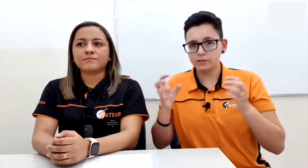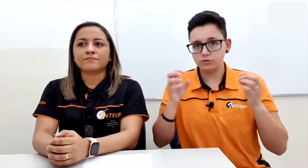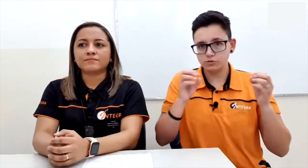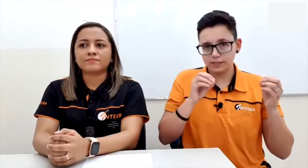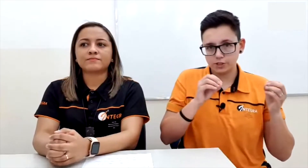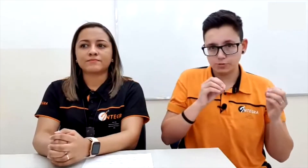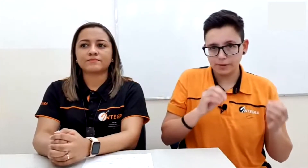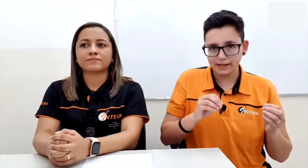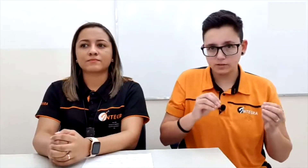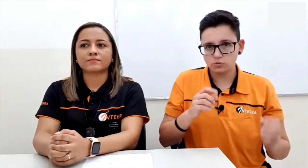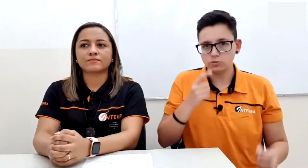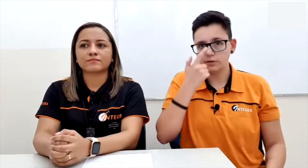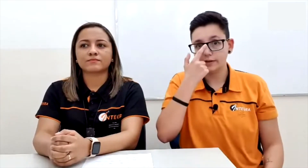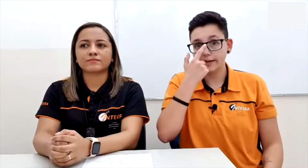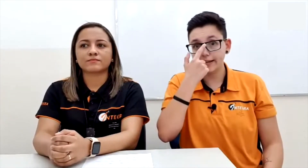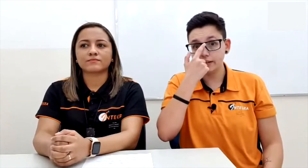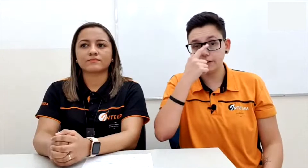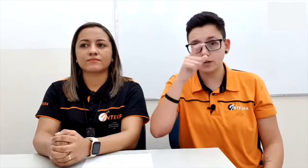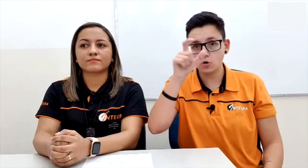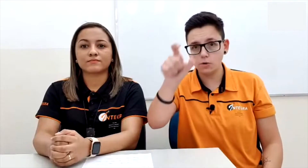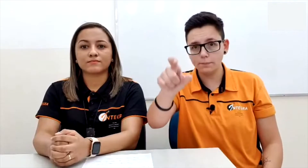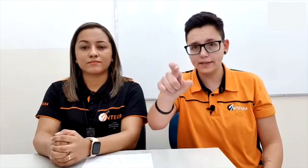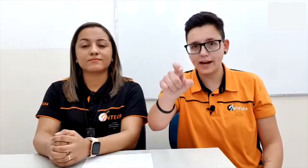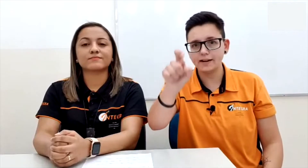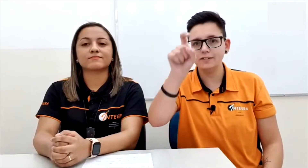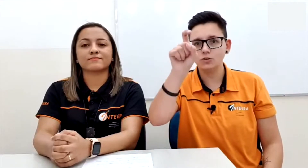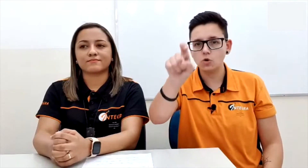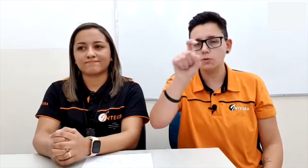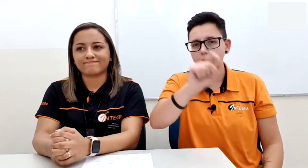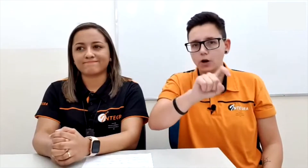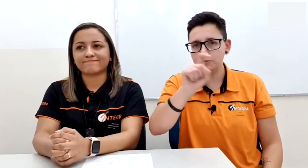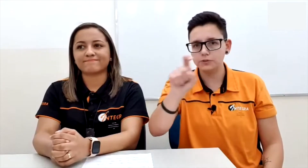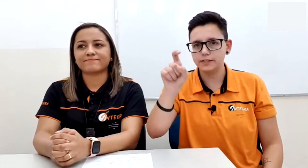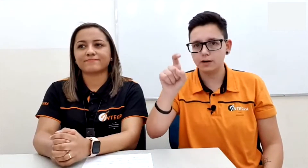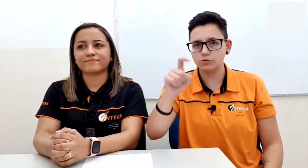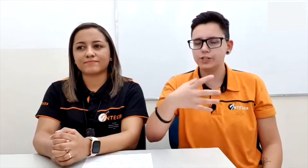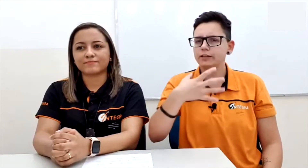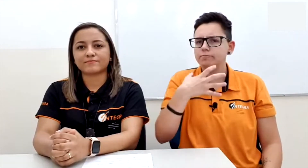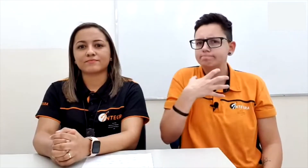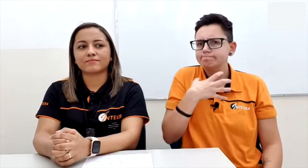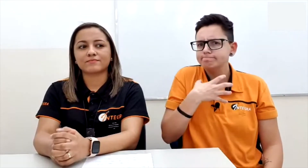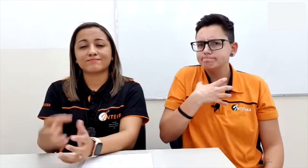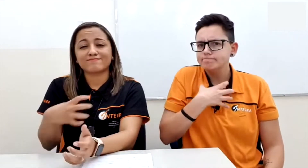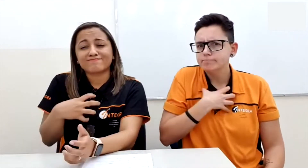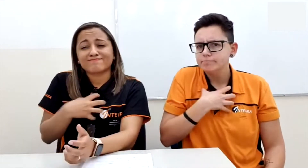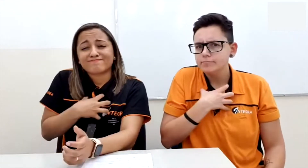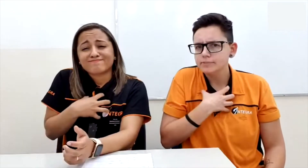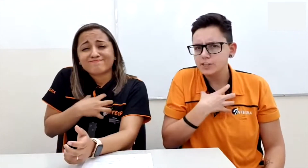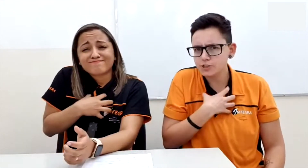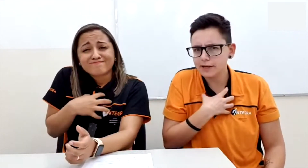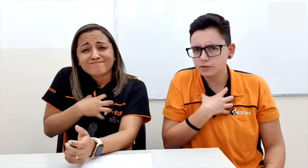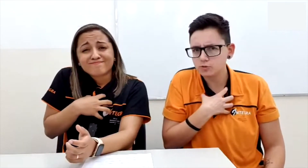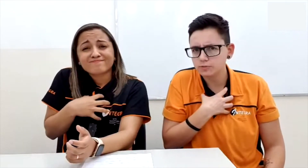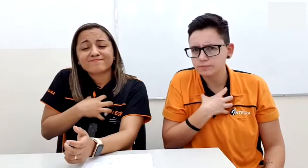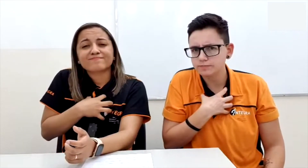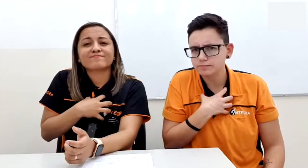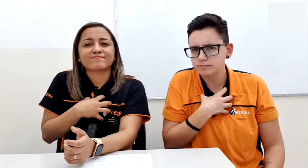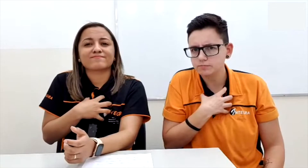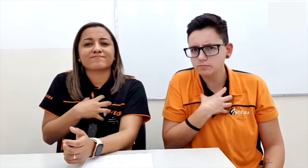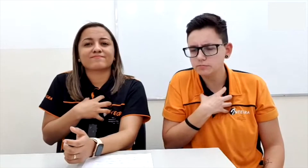de um sentimento, ele vai combinar com o próprio sinal de sentimento. Então,